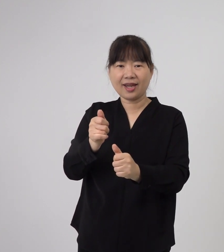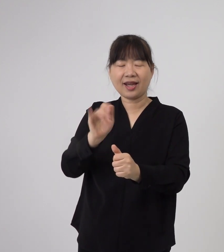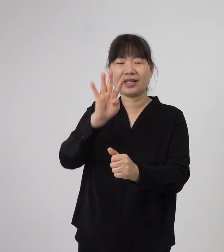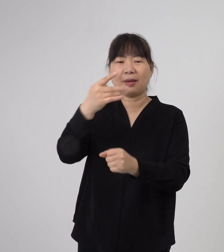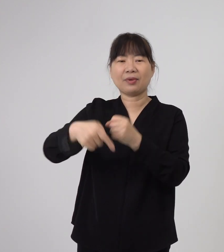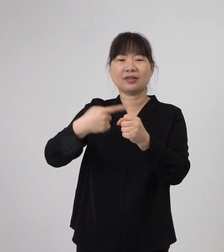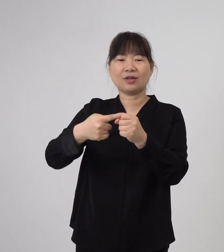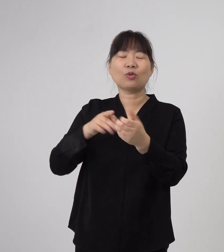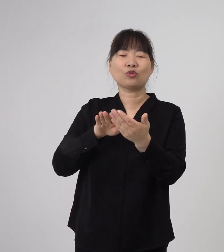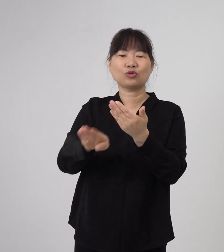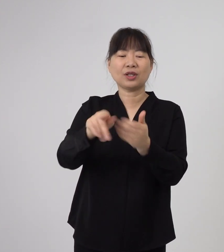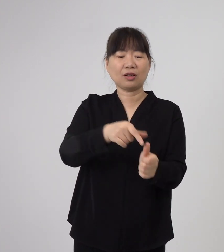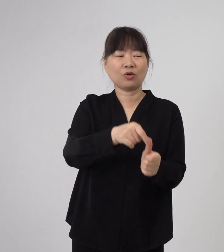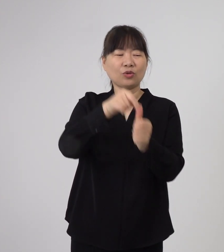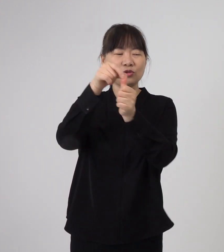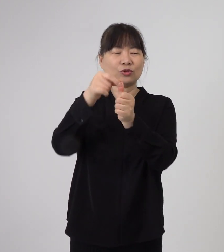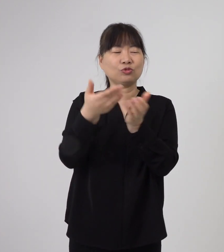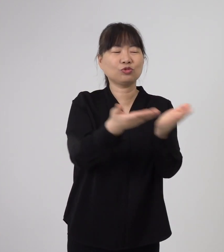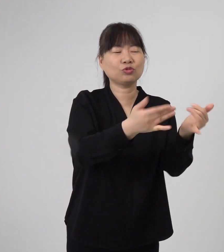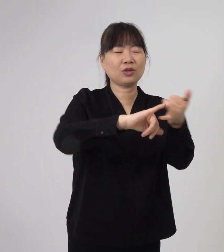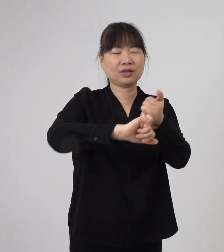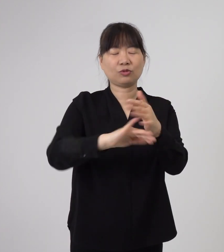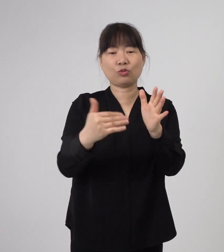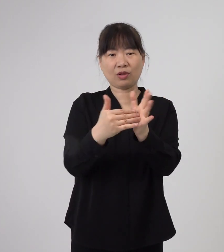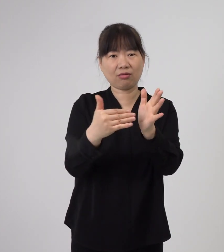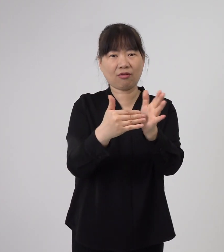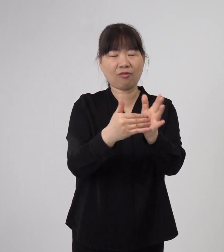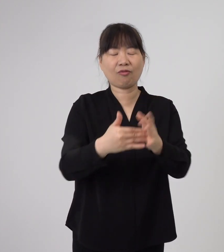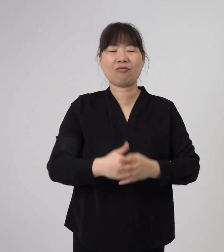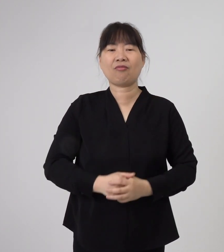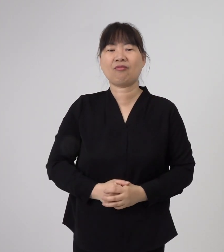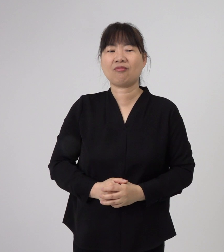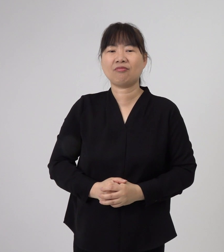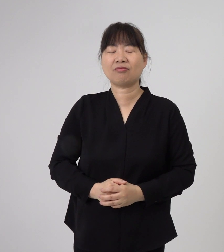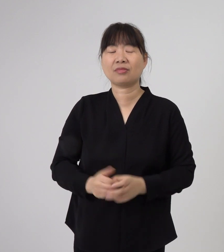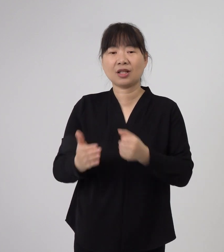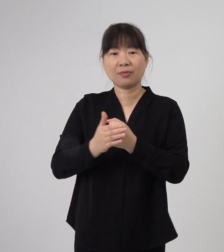건져낼 것이다. 약속했어요, 안 했어요? 약속했단 말이에요.